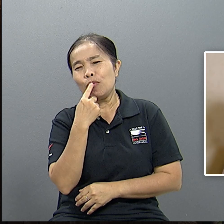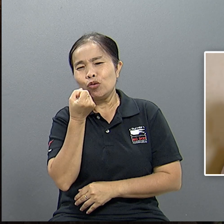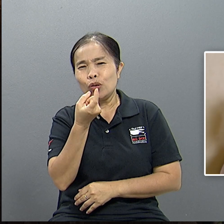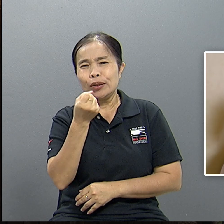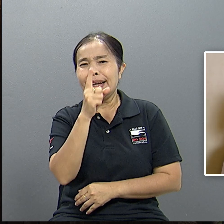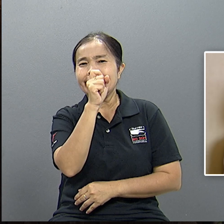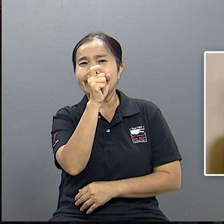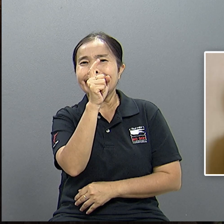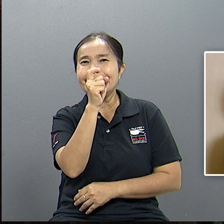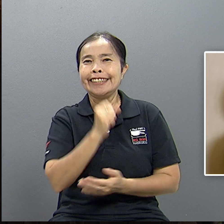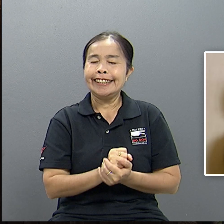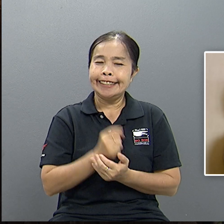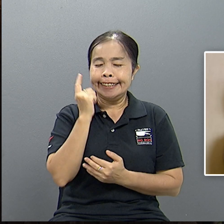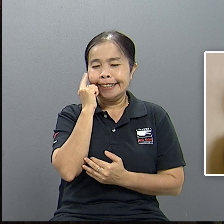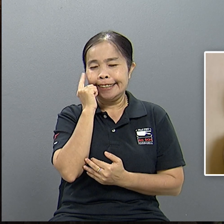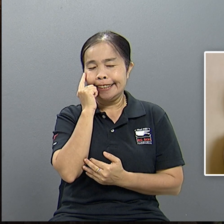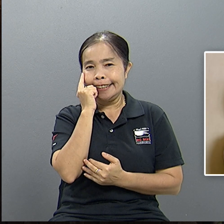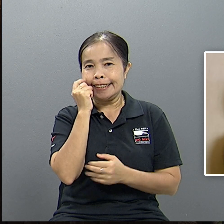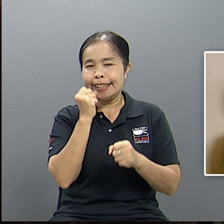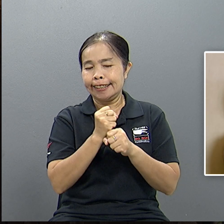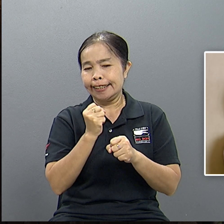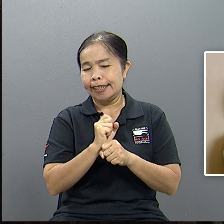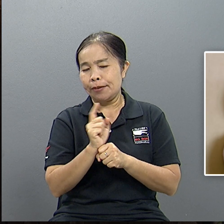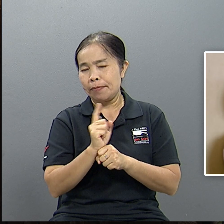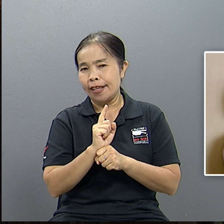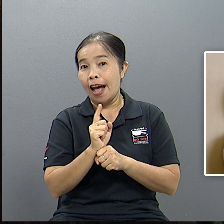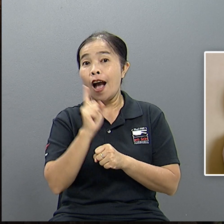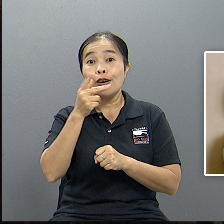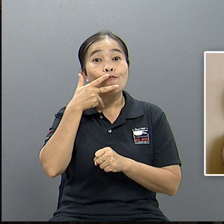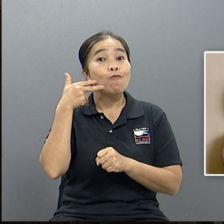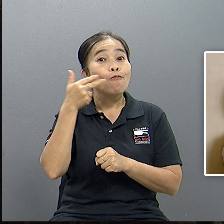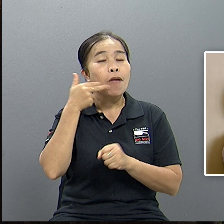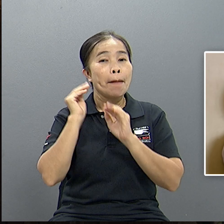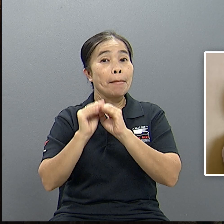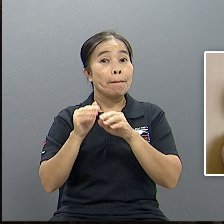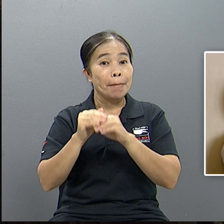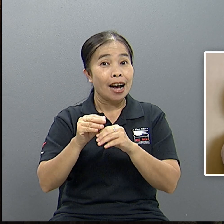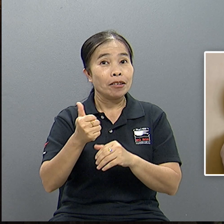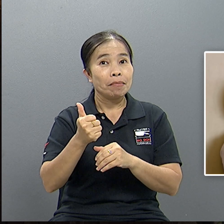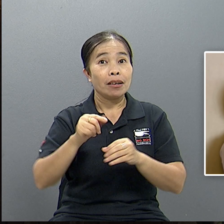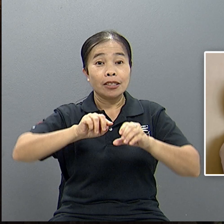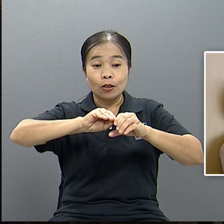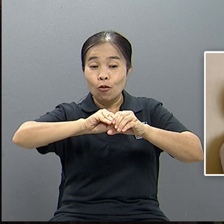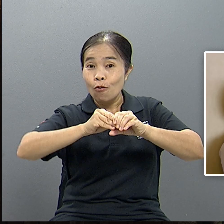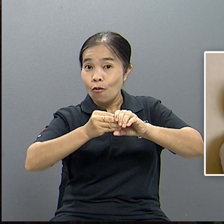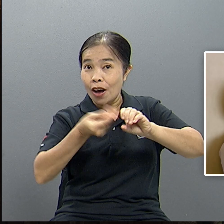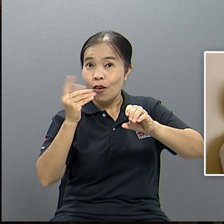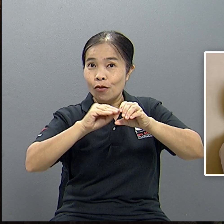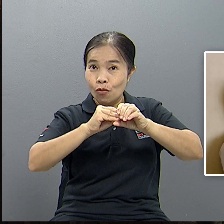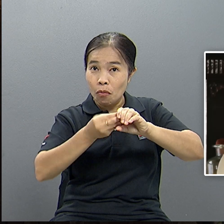น่สงสัยต้องทำลอยแก้ว ต้องควานด้วยนะเจ้าคะจะ